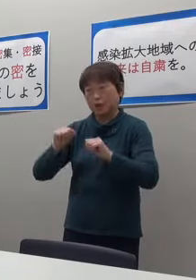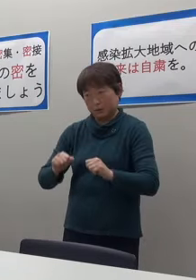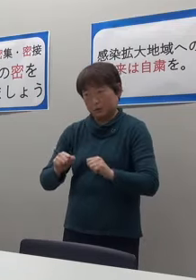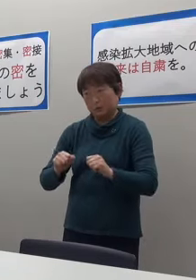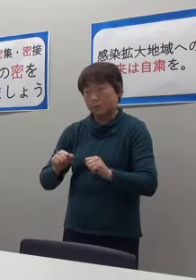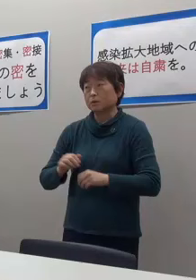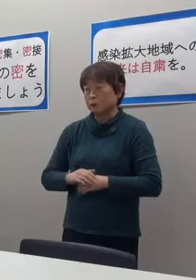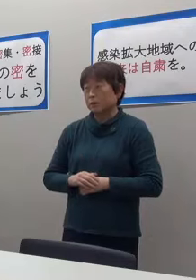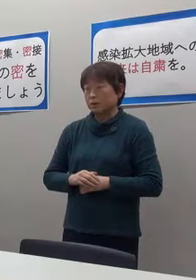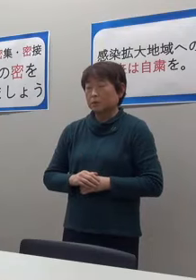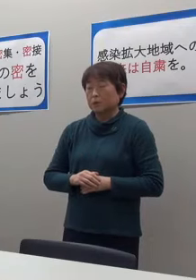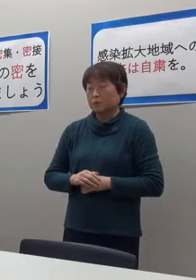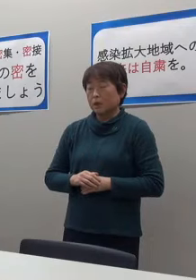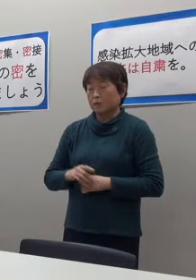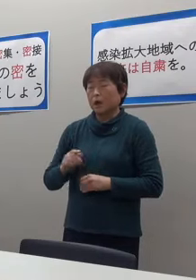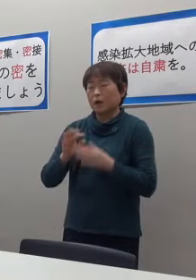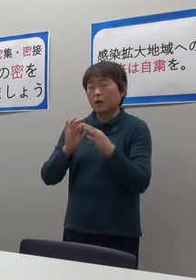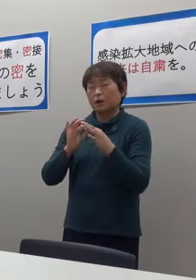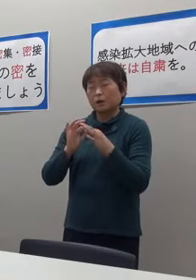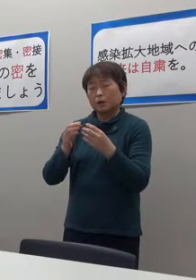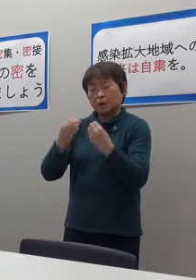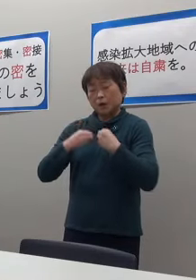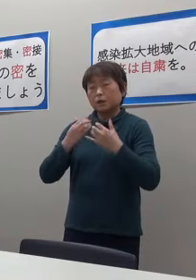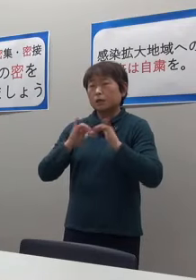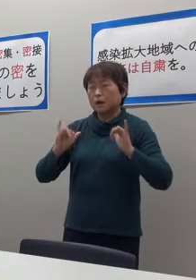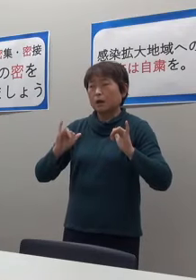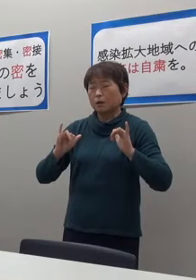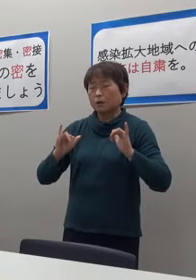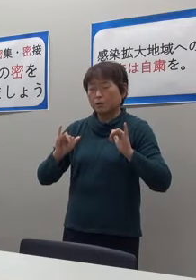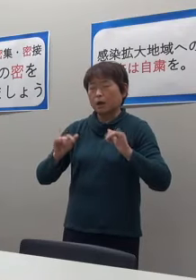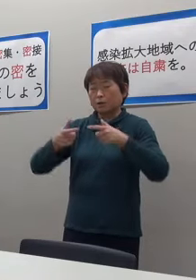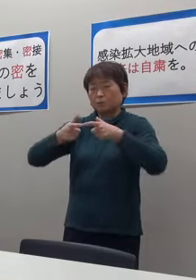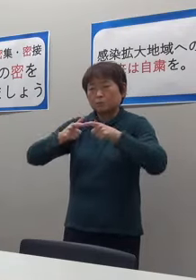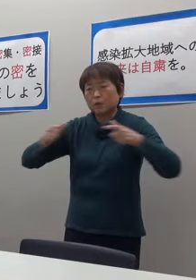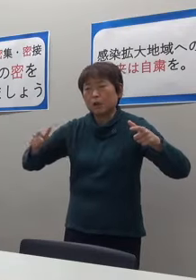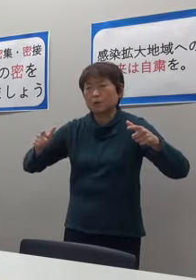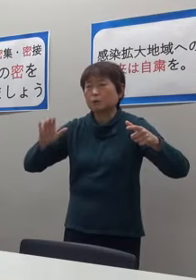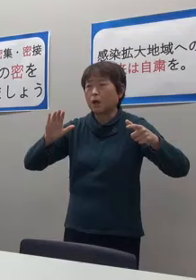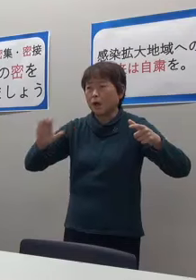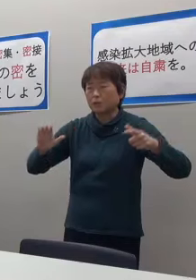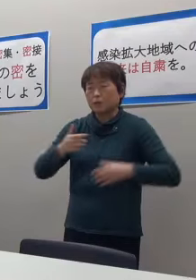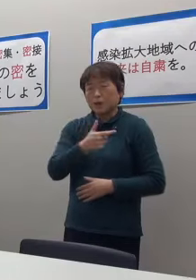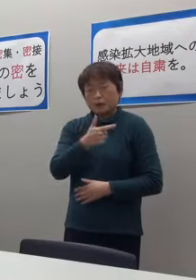激に増えているということで、非常に厳しい状況だというふうに認識し